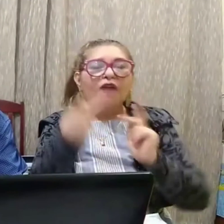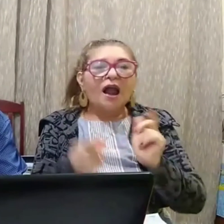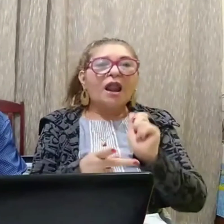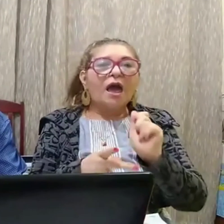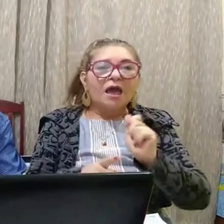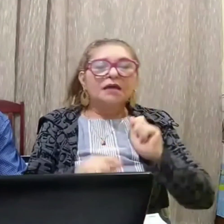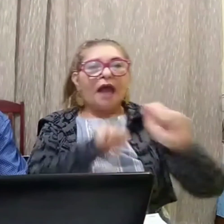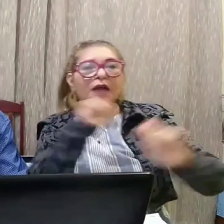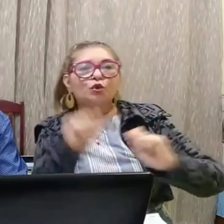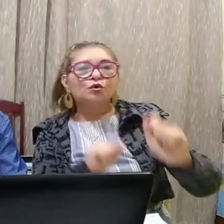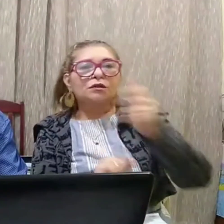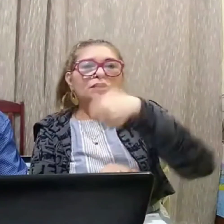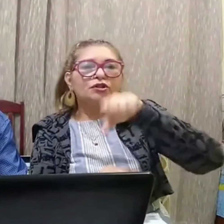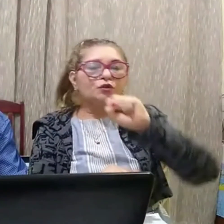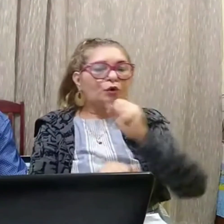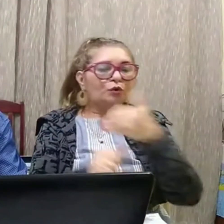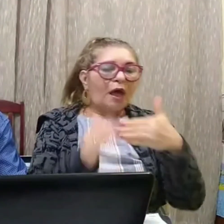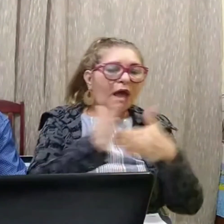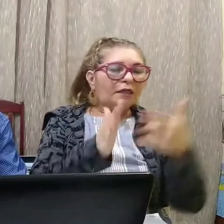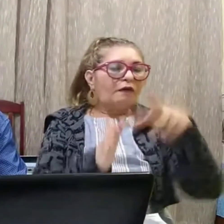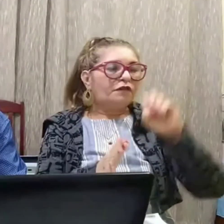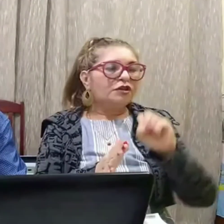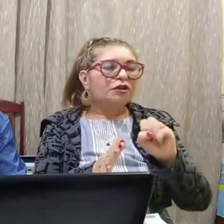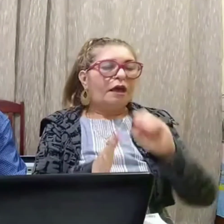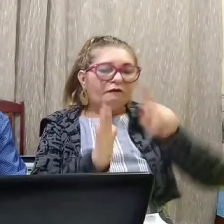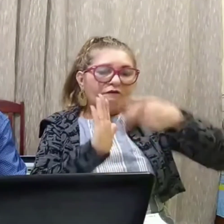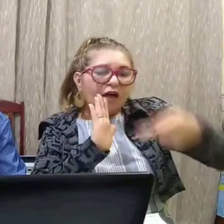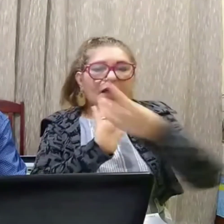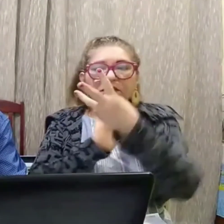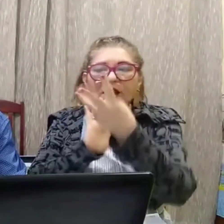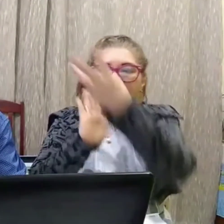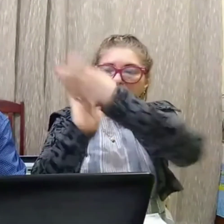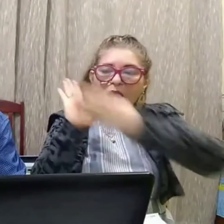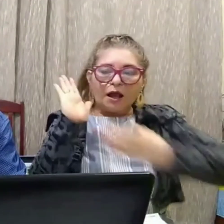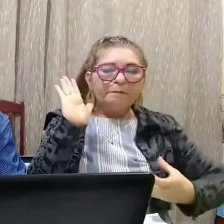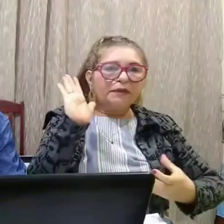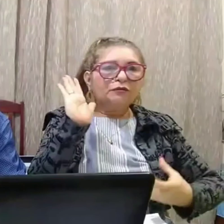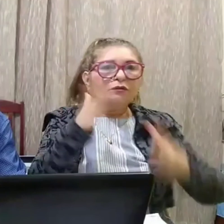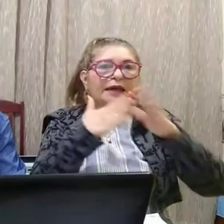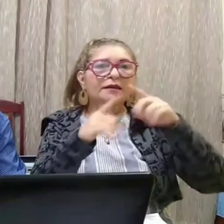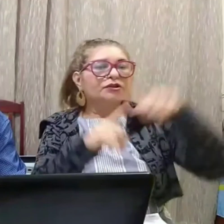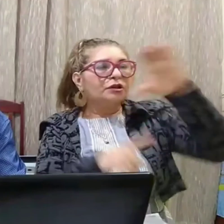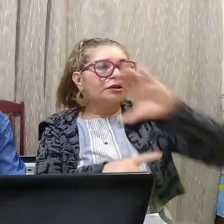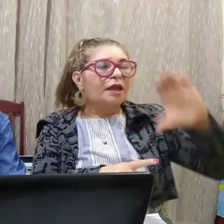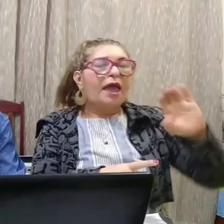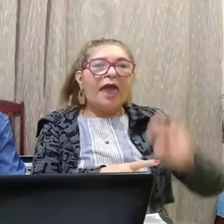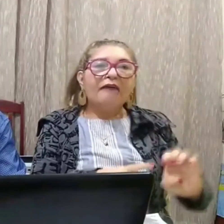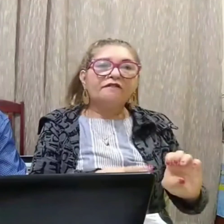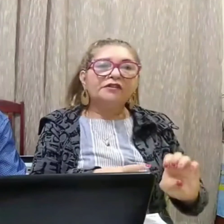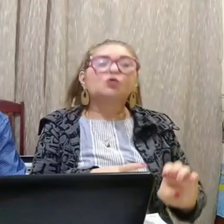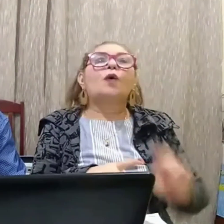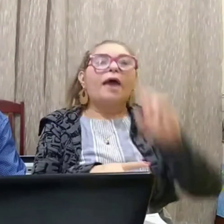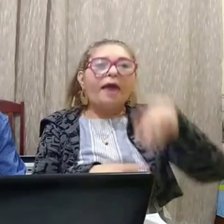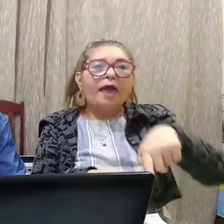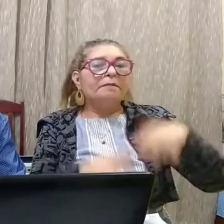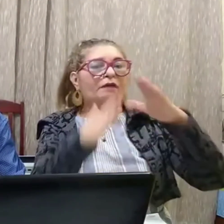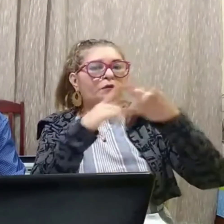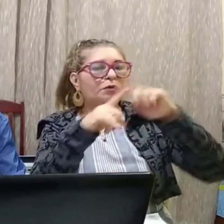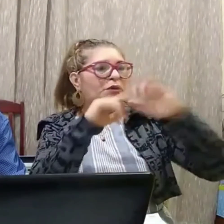a 20. Ele dedica 3 capítulos para falar sobre a igreja de Éfeso. Foi uma igreja que